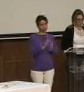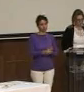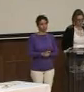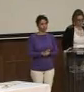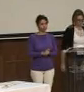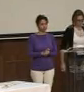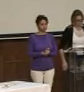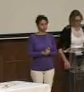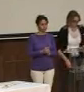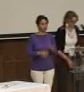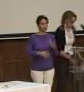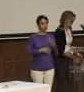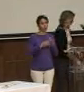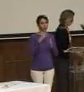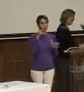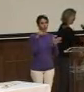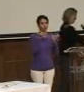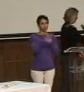Quarta pergunta.